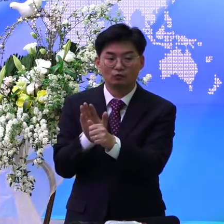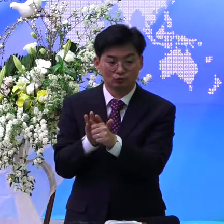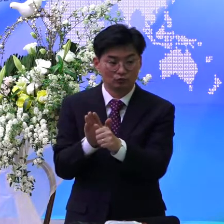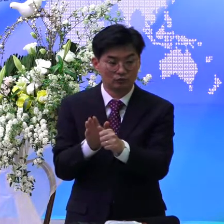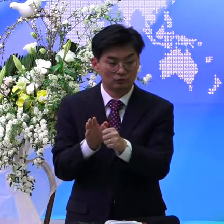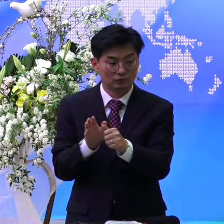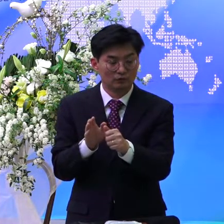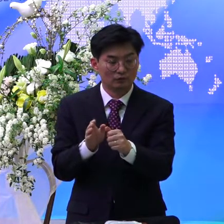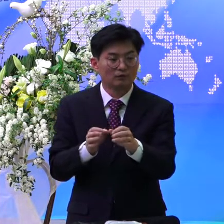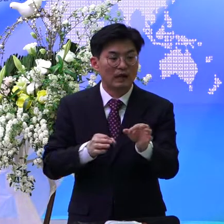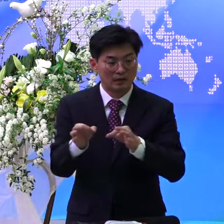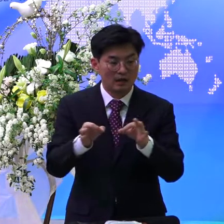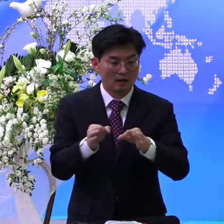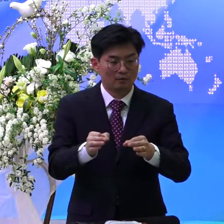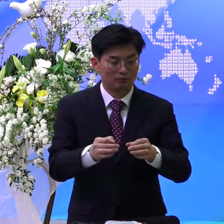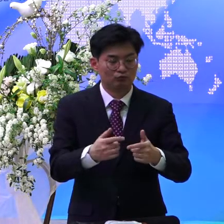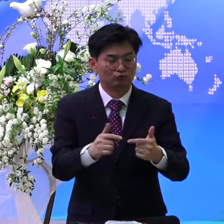열어주고 있습니다.